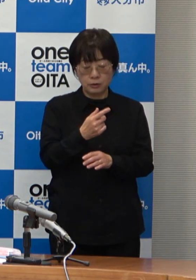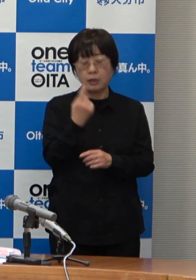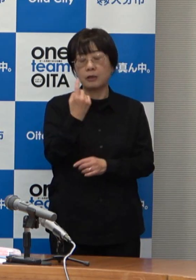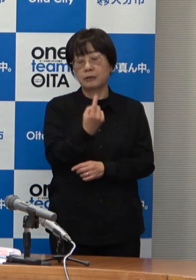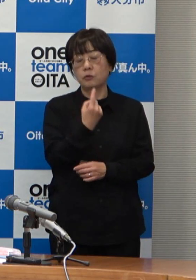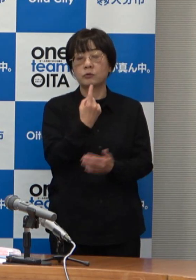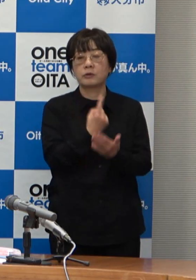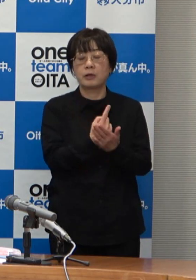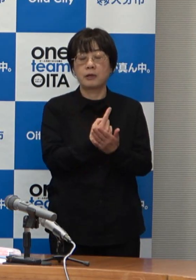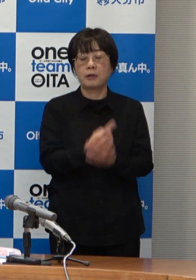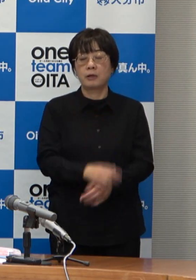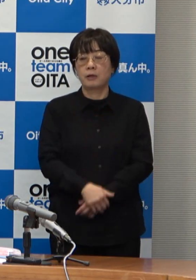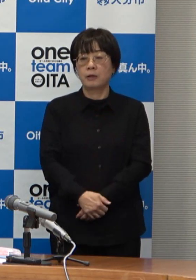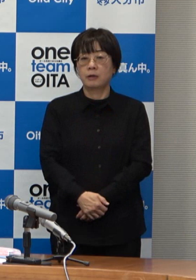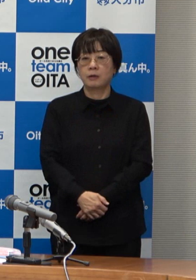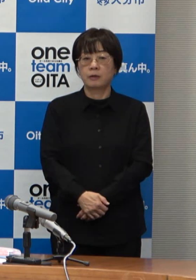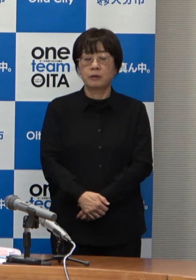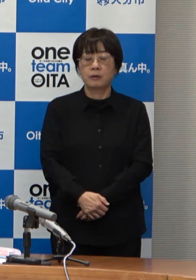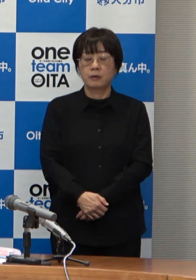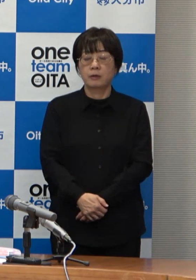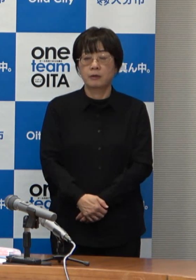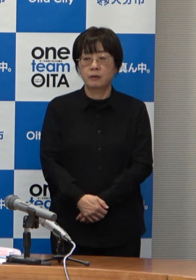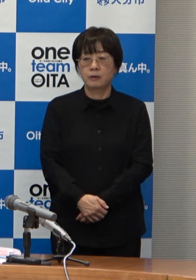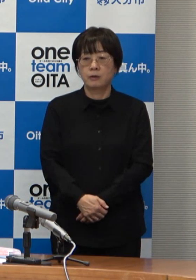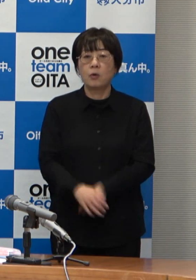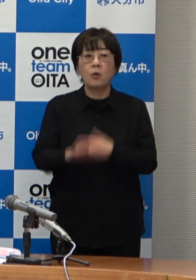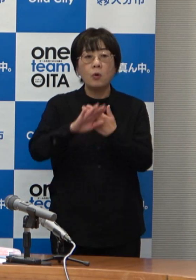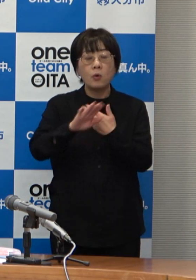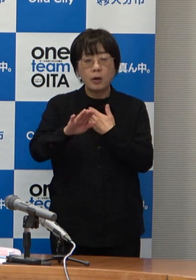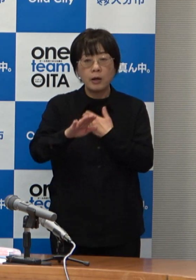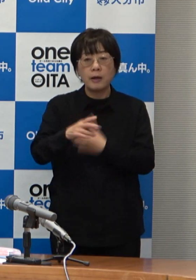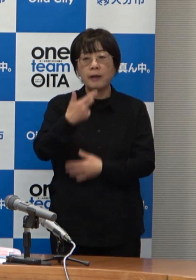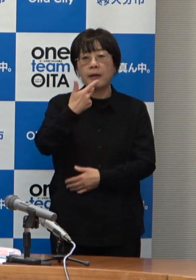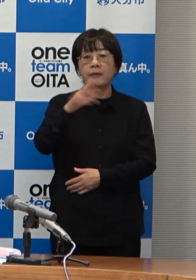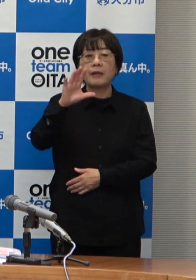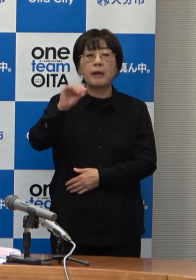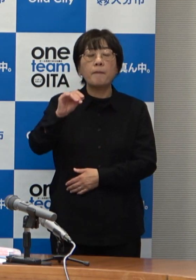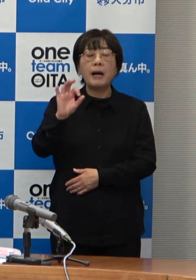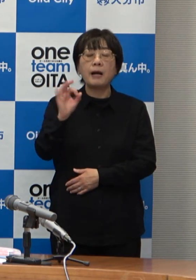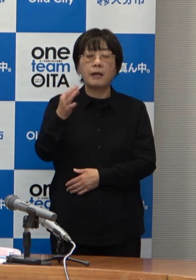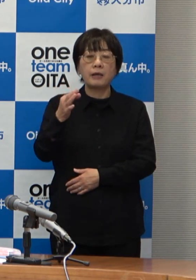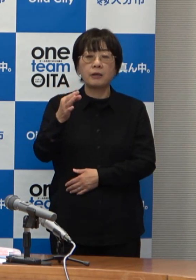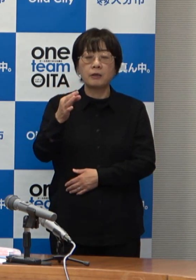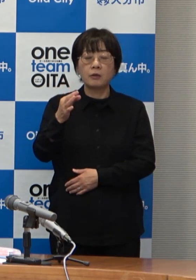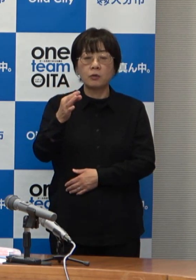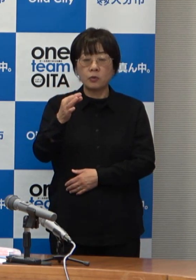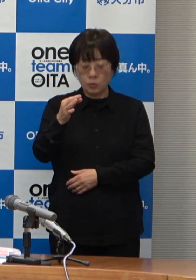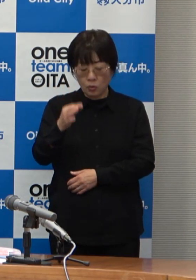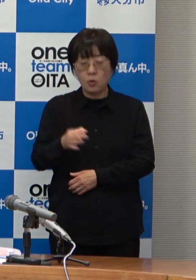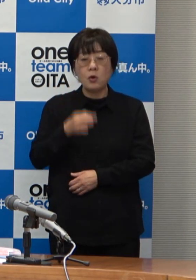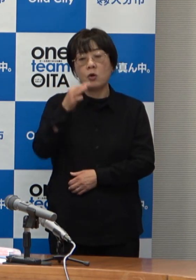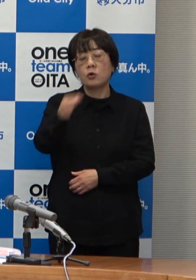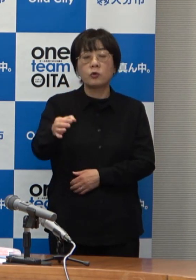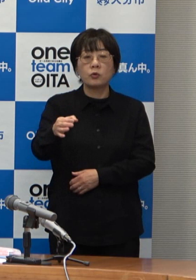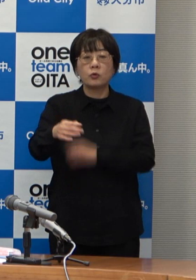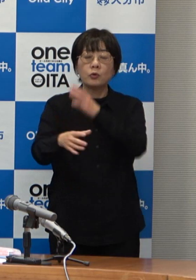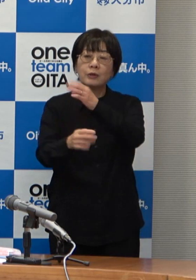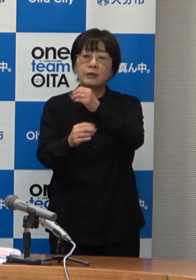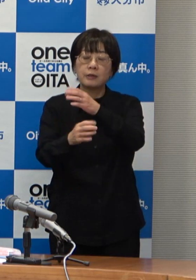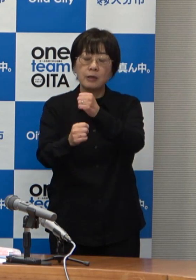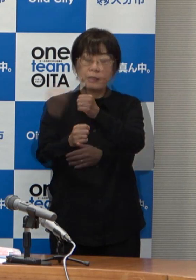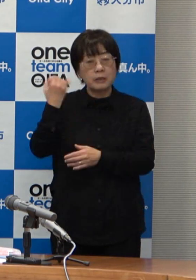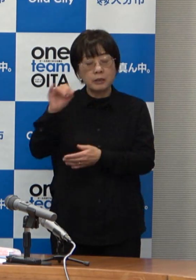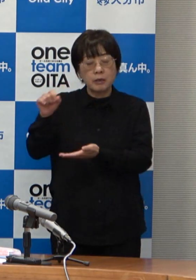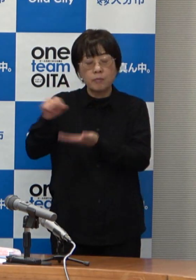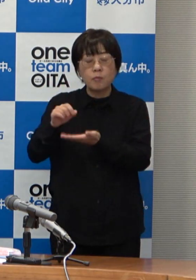ですで最後に7万円の給付日程ですこれは色々検討した結果です